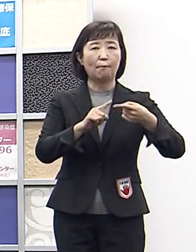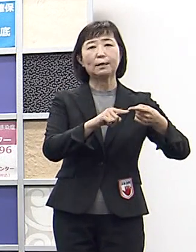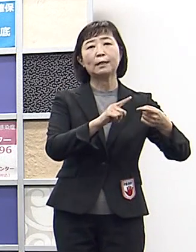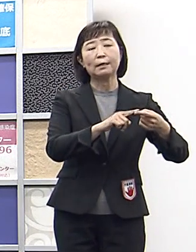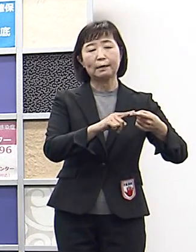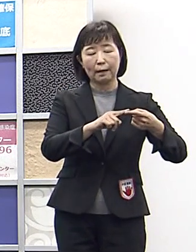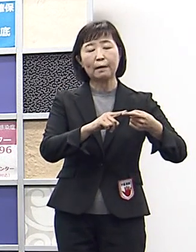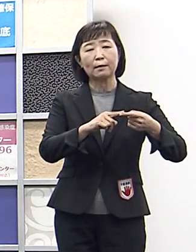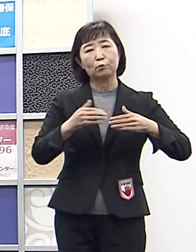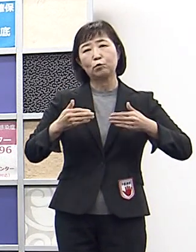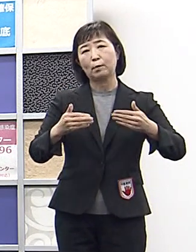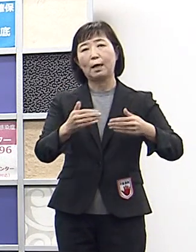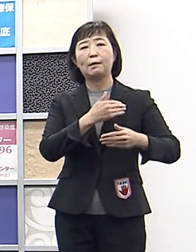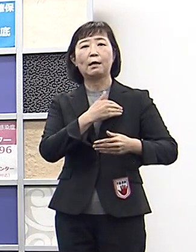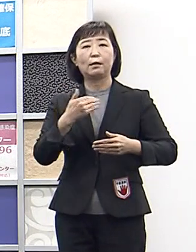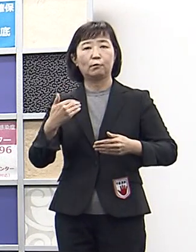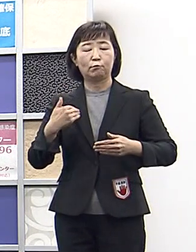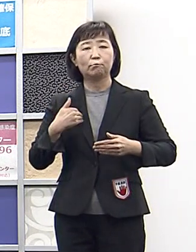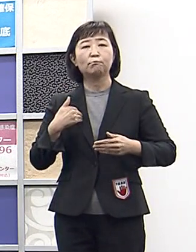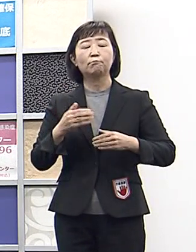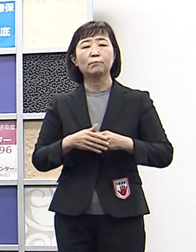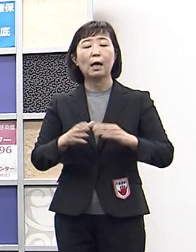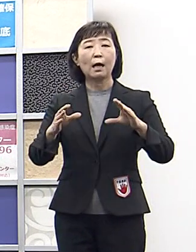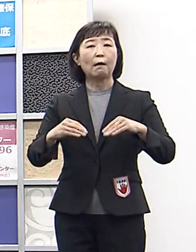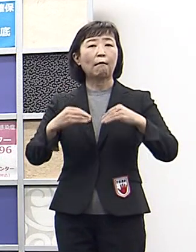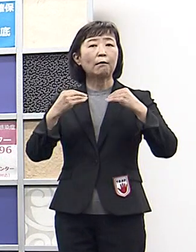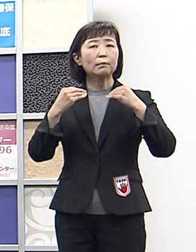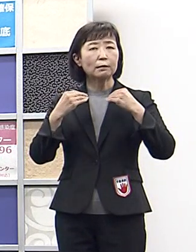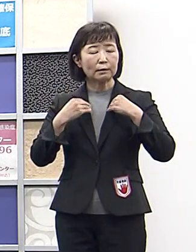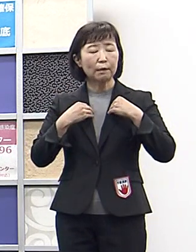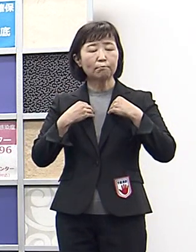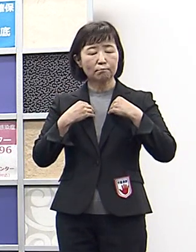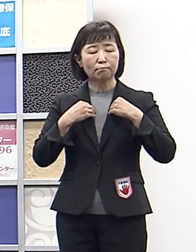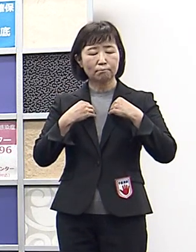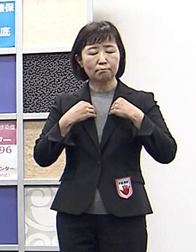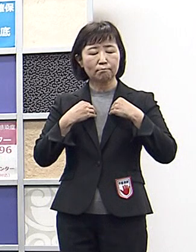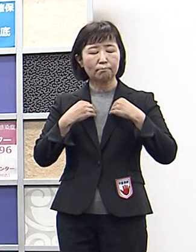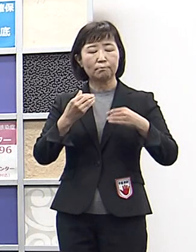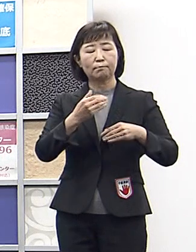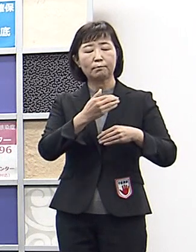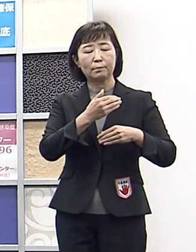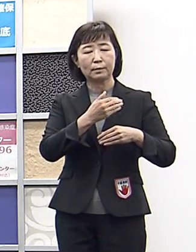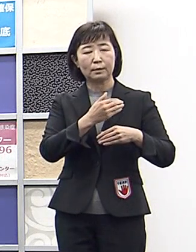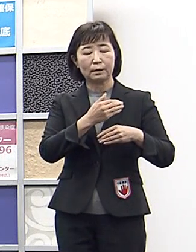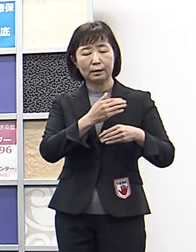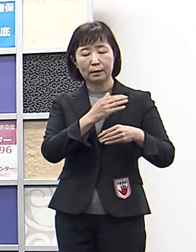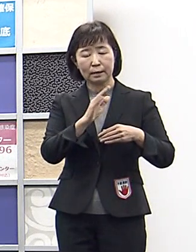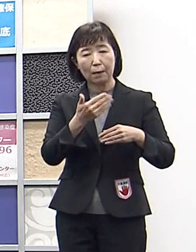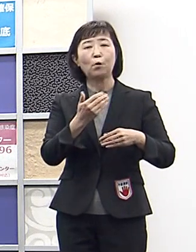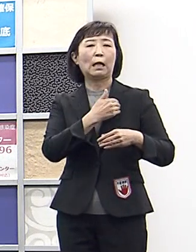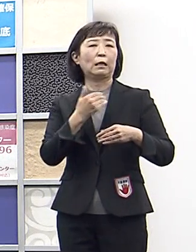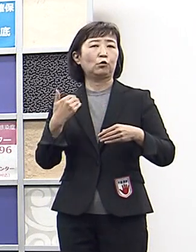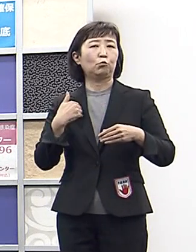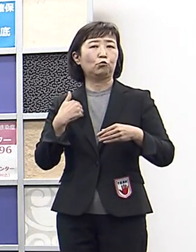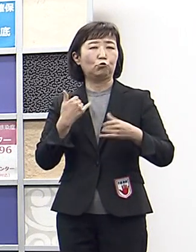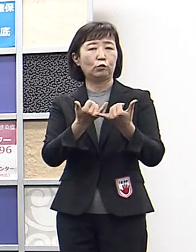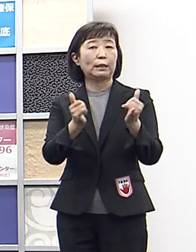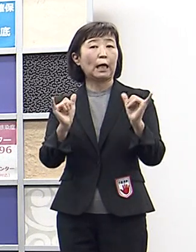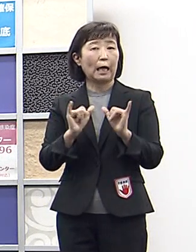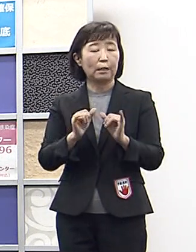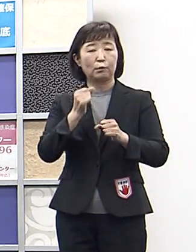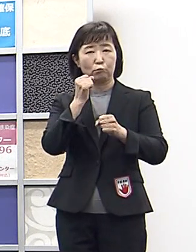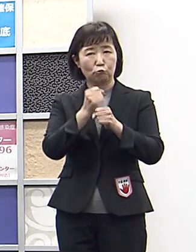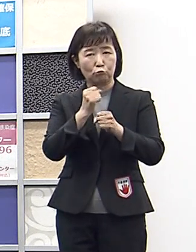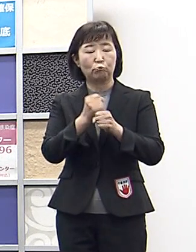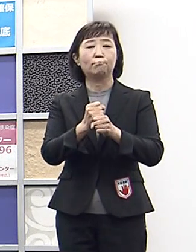いわゆる我々を目指してきた感染症に対して強靭な社会この意向を引き続きですね進めて